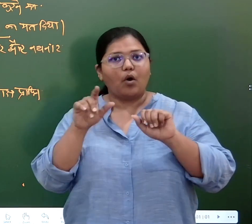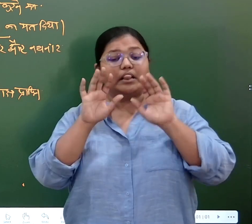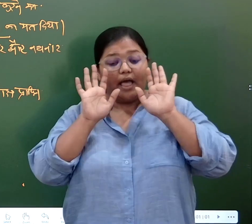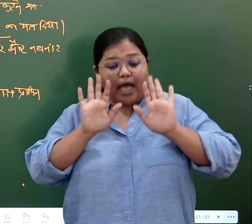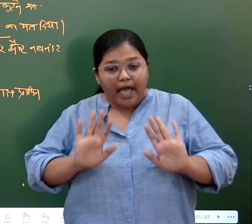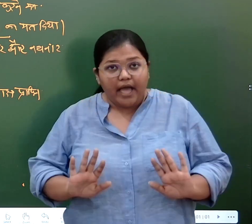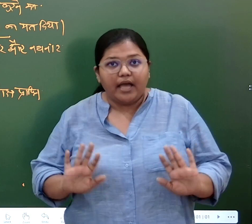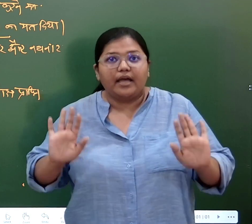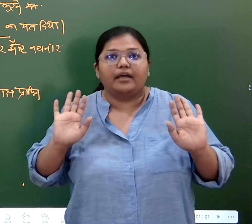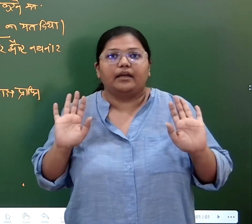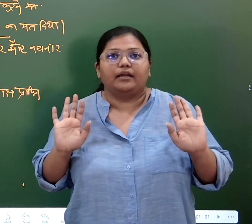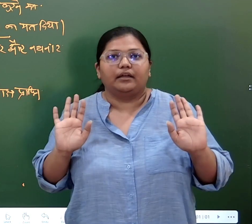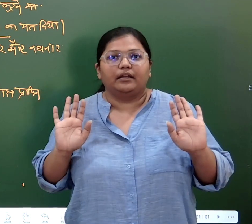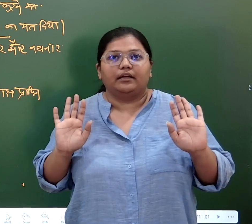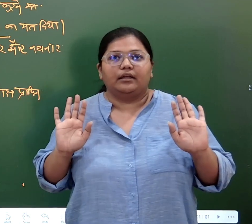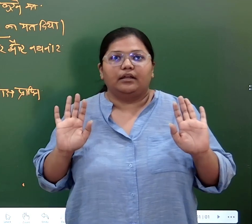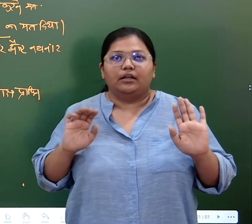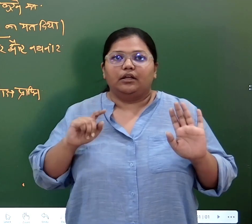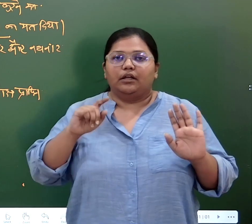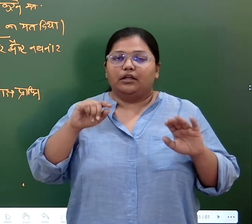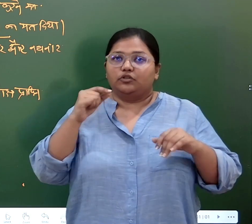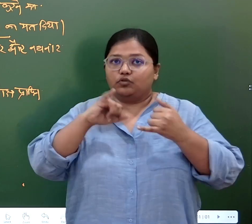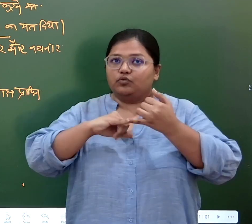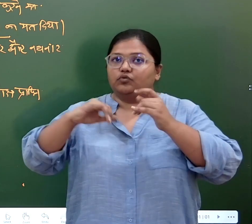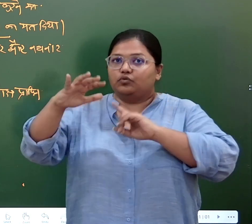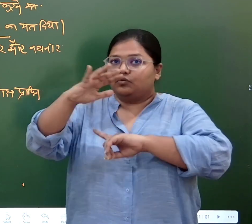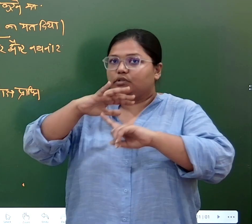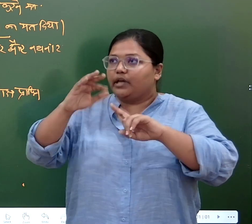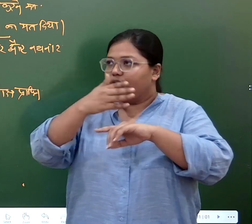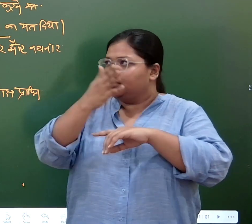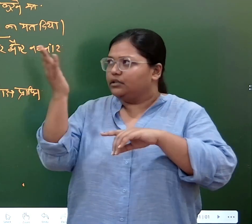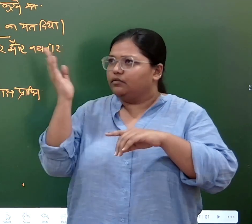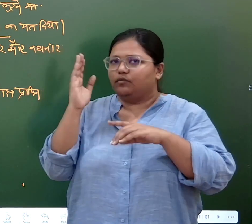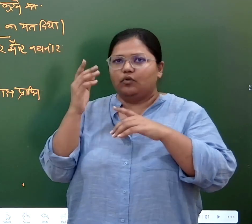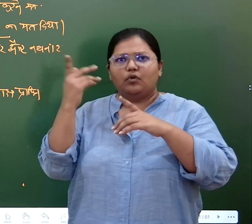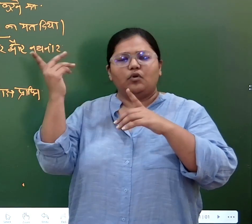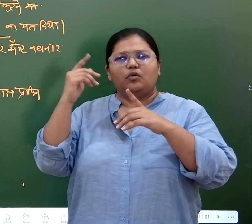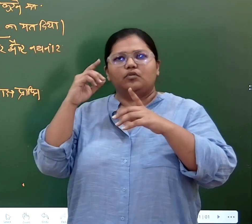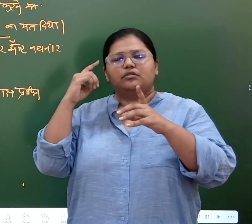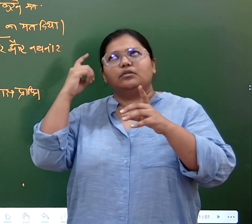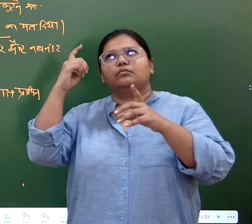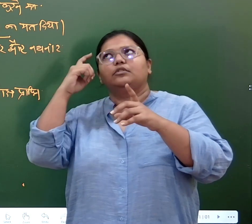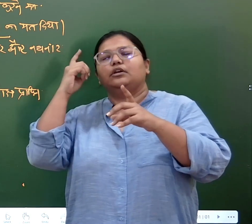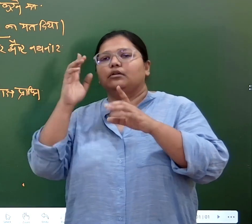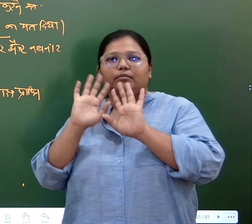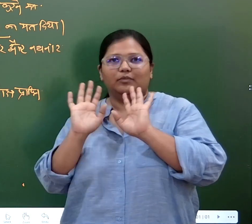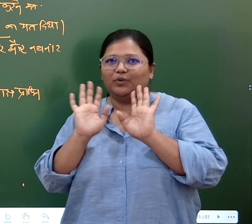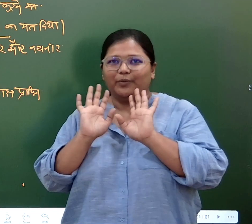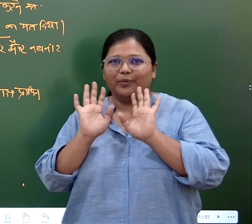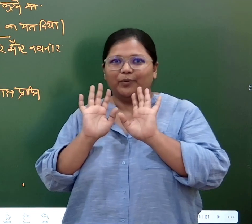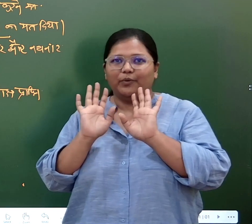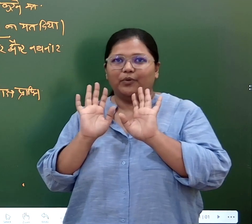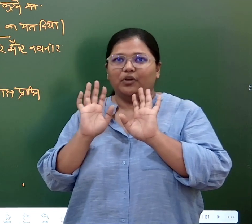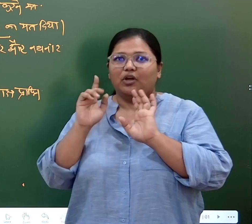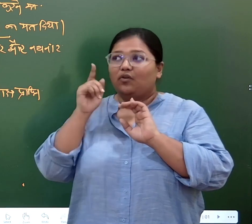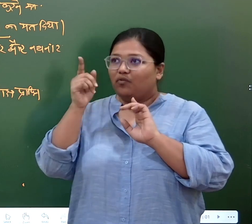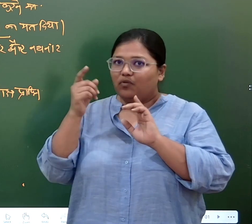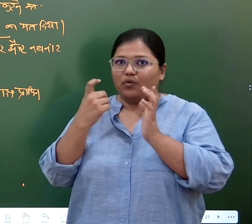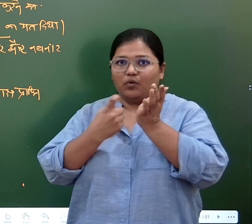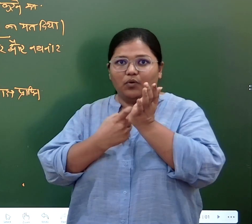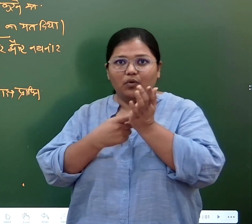और जगत दोनों वास्तविक है और ईश्वर जो है आंतरिक है, मतलब ईश्वर जो